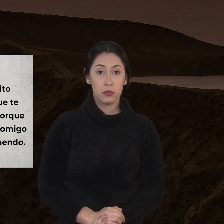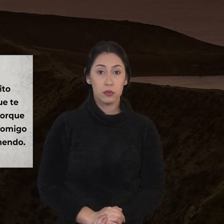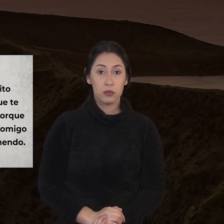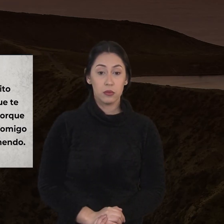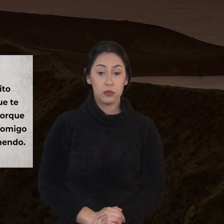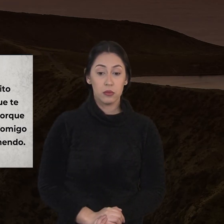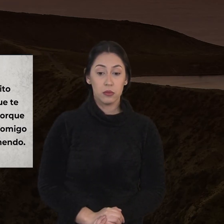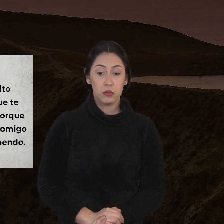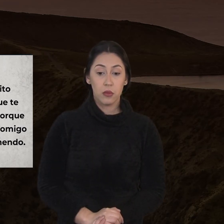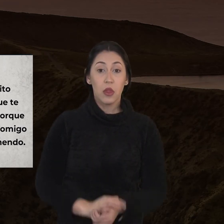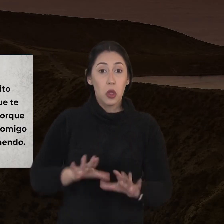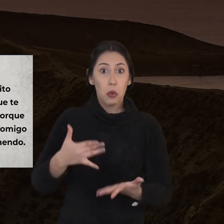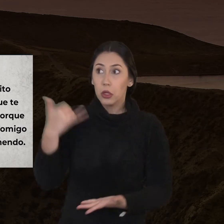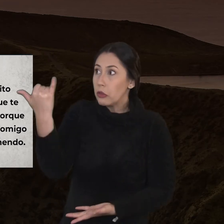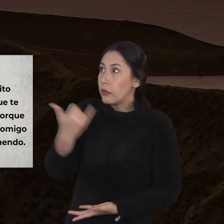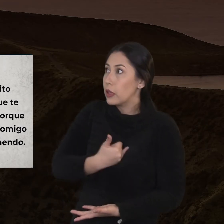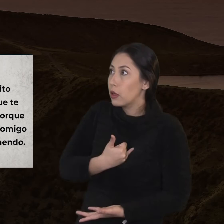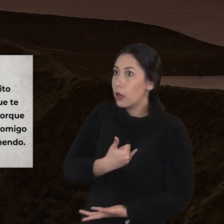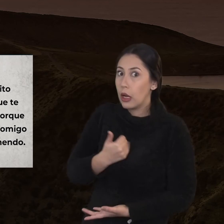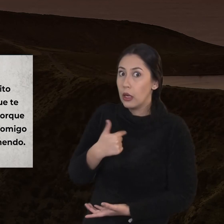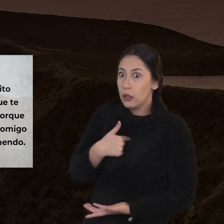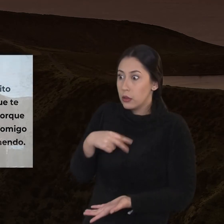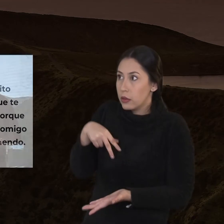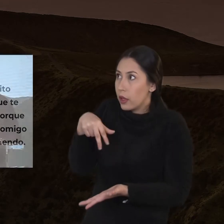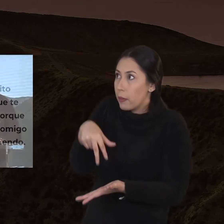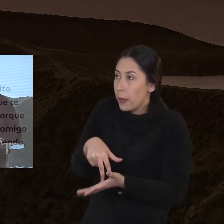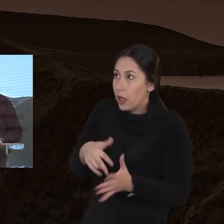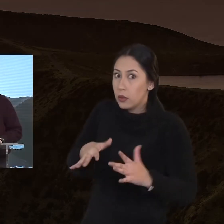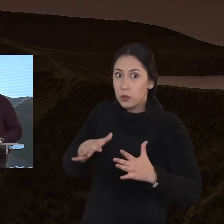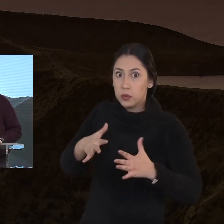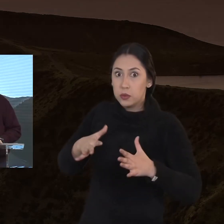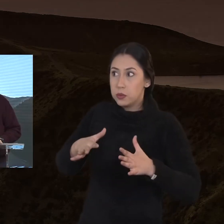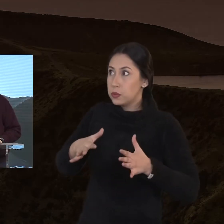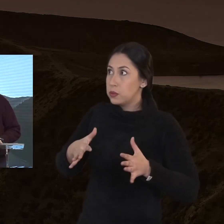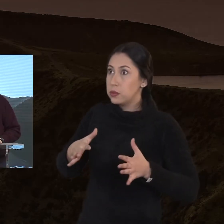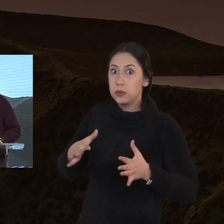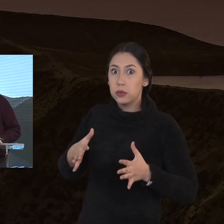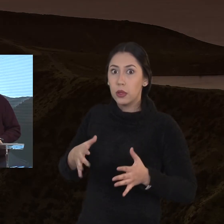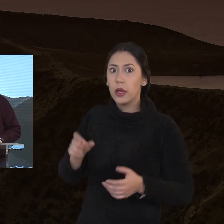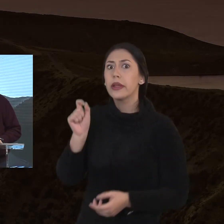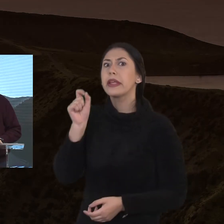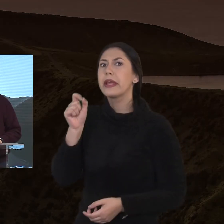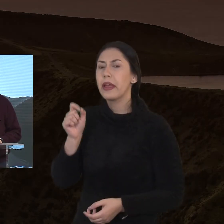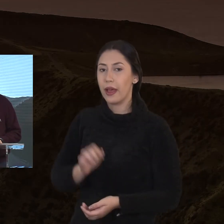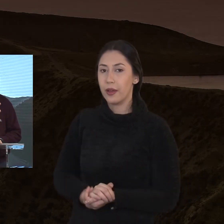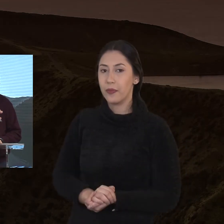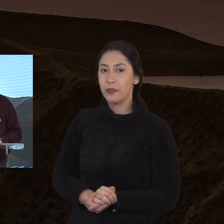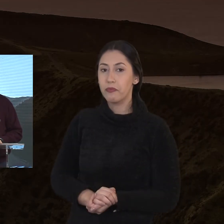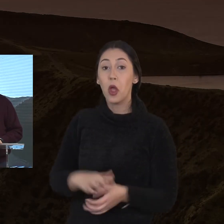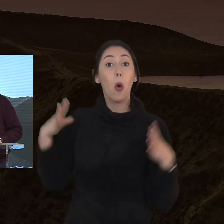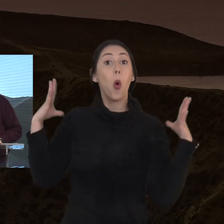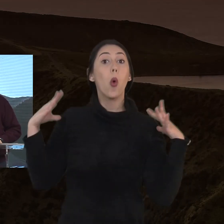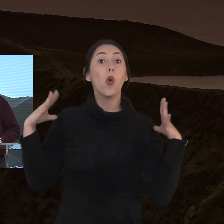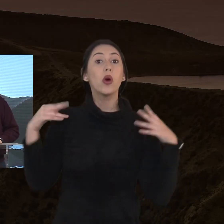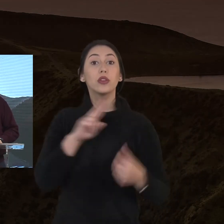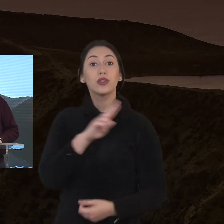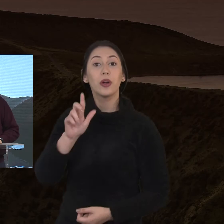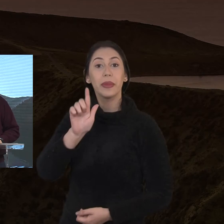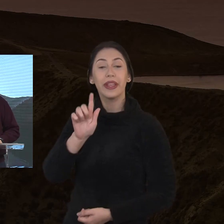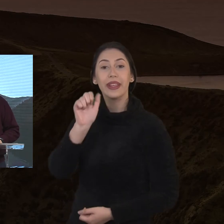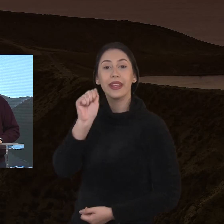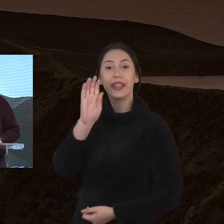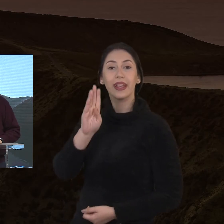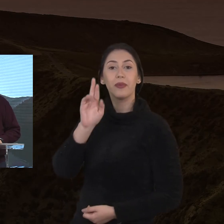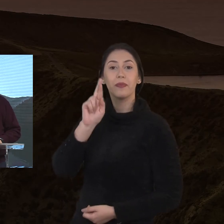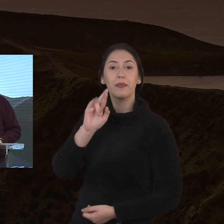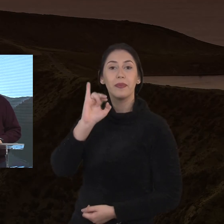essa palavra me pôs em pé tremendo quem é esse ele de acordo com um contexto aqui pro a mente era gabriel e tem os capítulos falam que gabriel